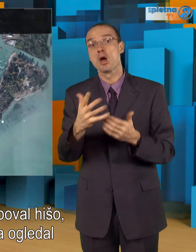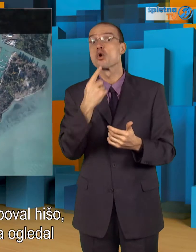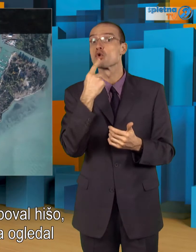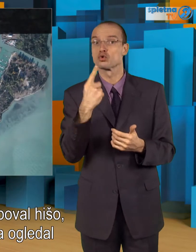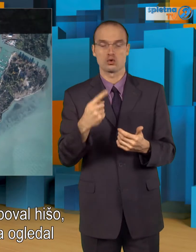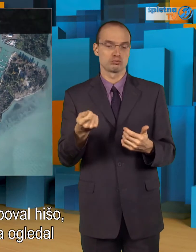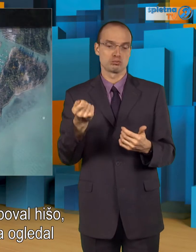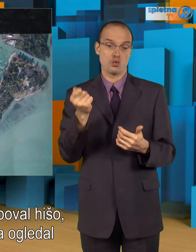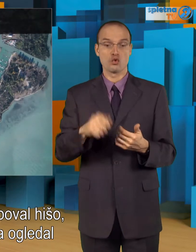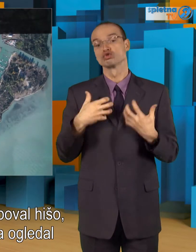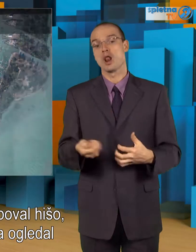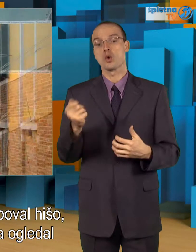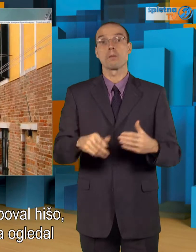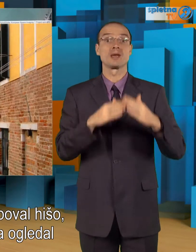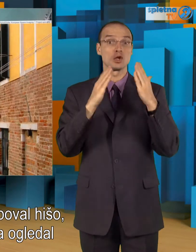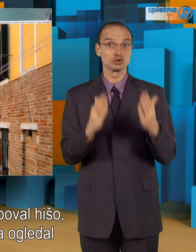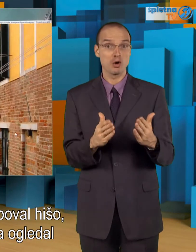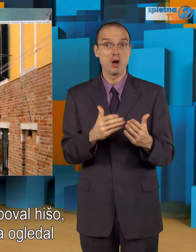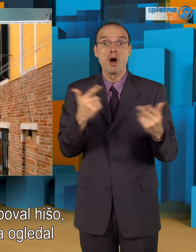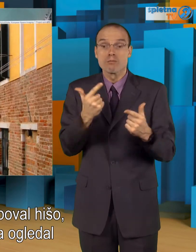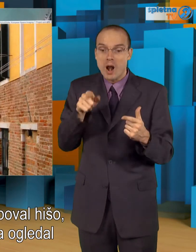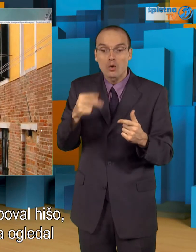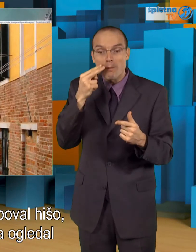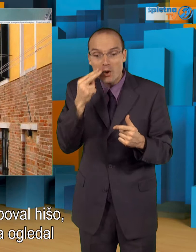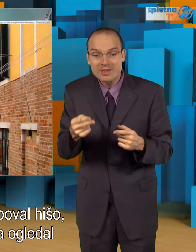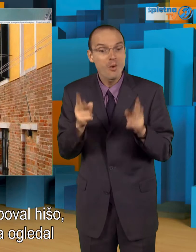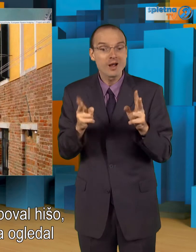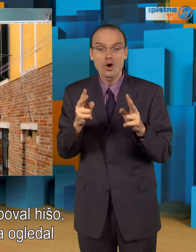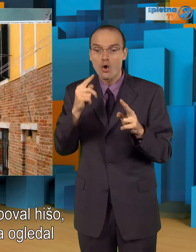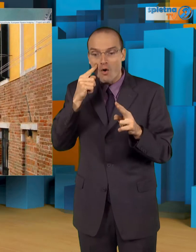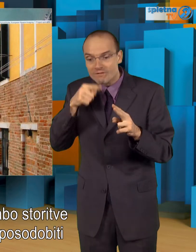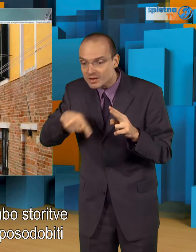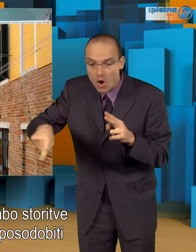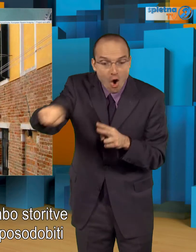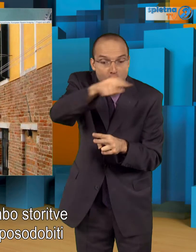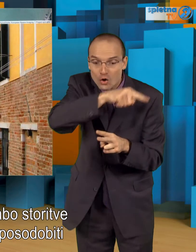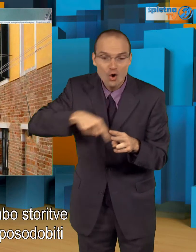Kdor bo, denimo, kupoval hišo, si lahko dodobra ogleda tudi okolico.